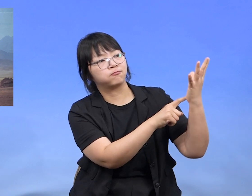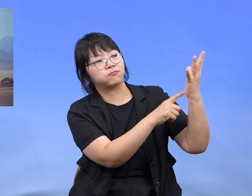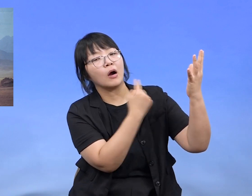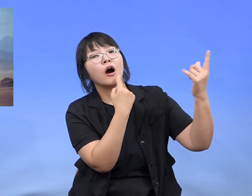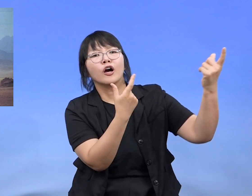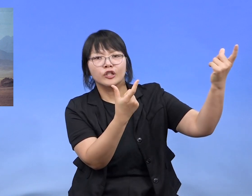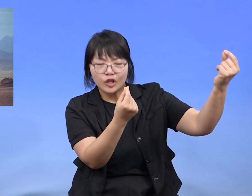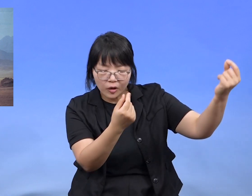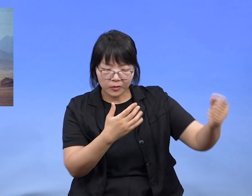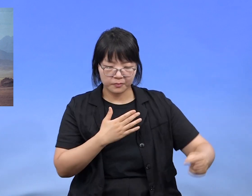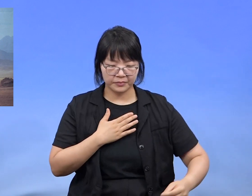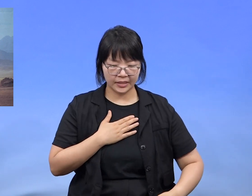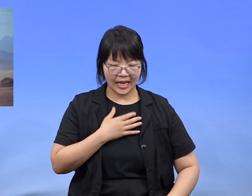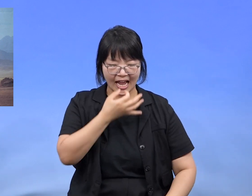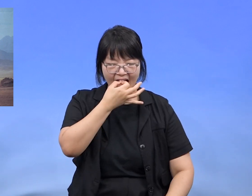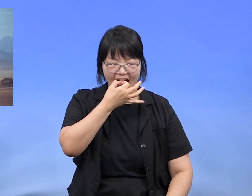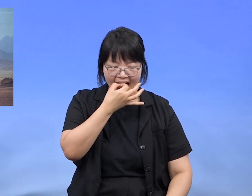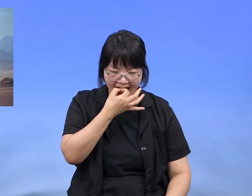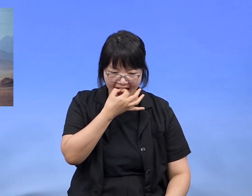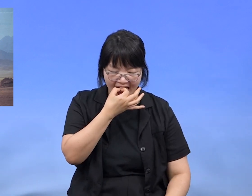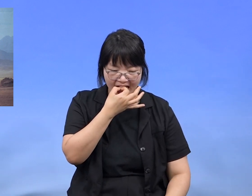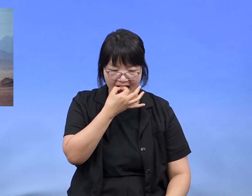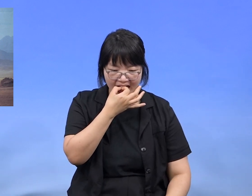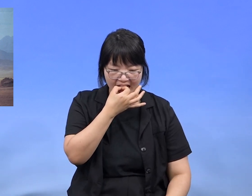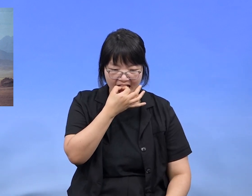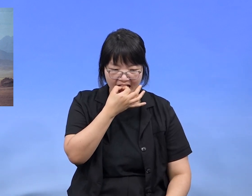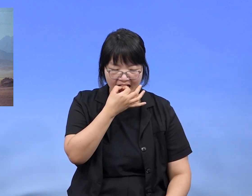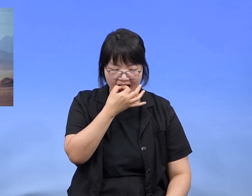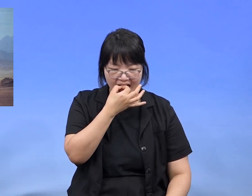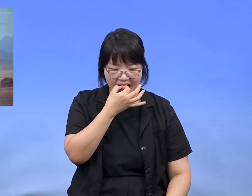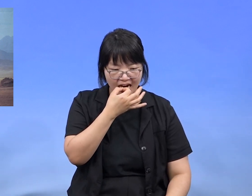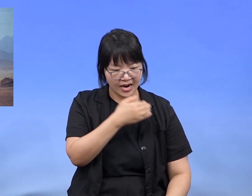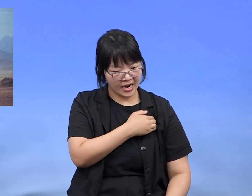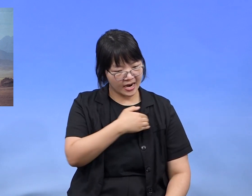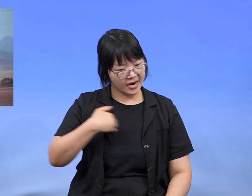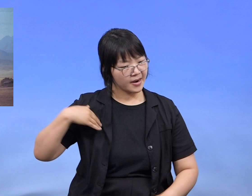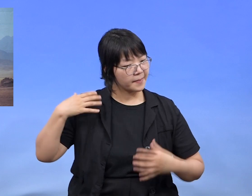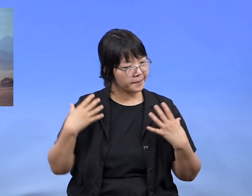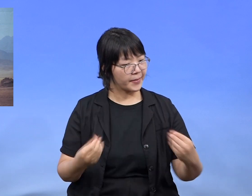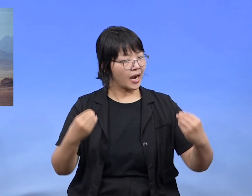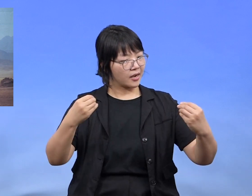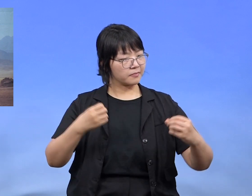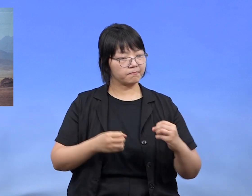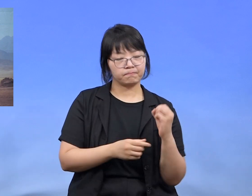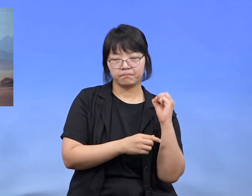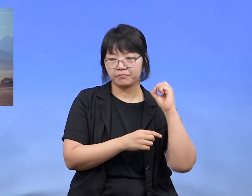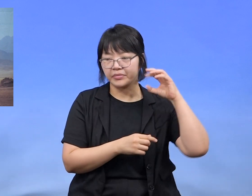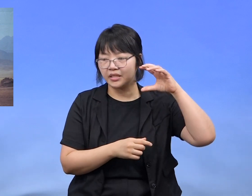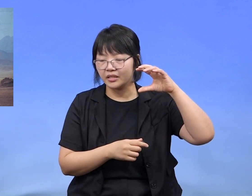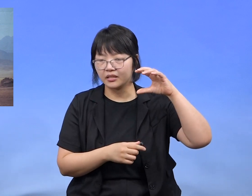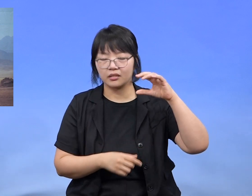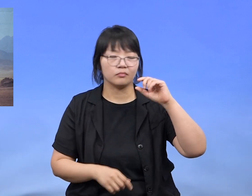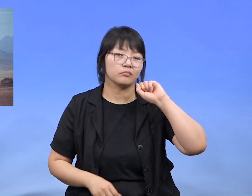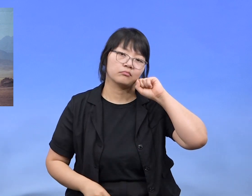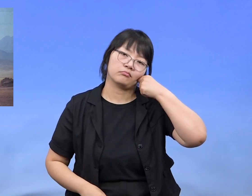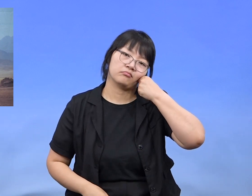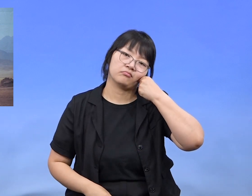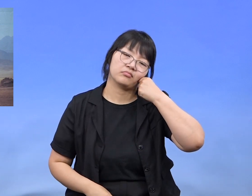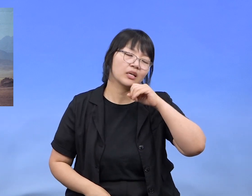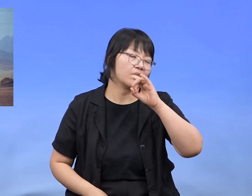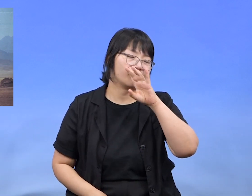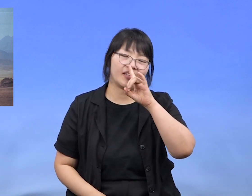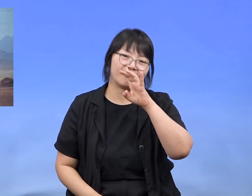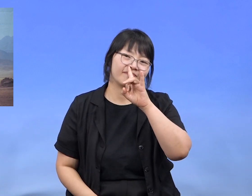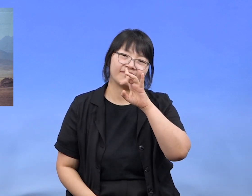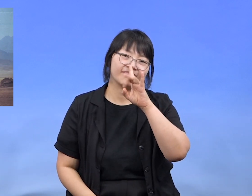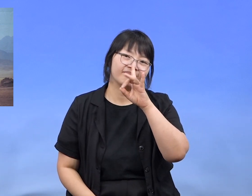우리의 이기심을 다 충족시키고 나서 우리가 빛이 될 수가 있을까요? 아니죠.